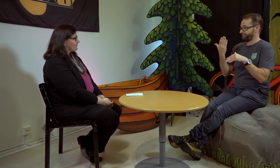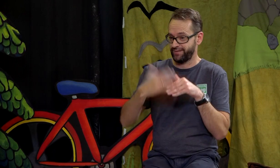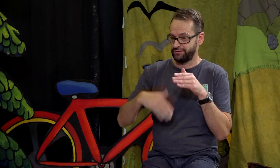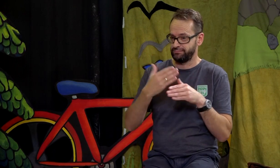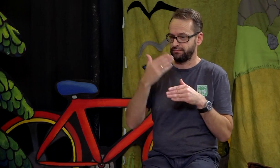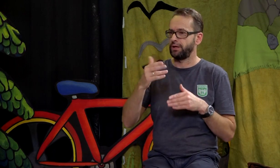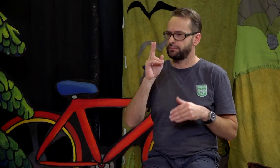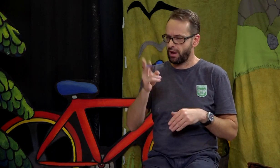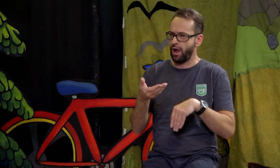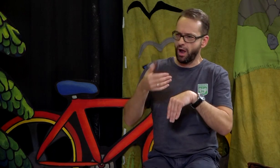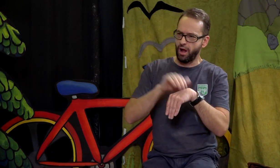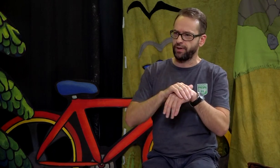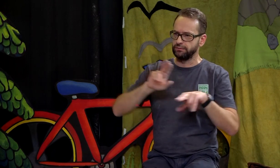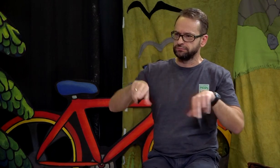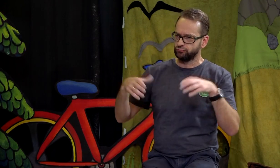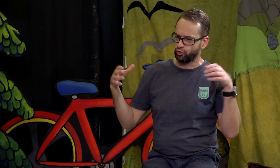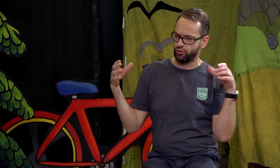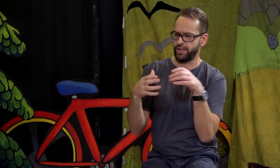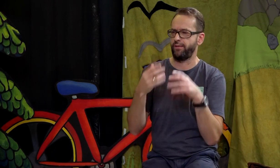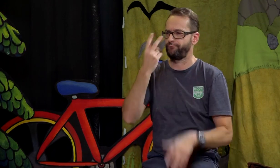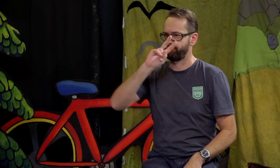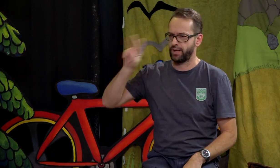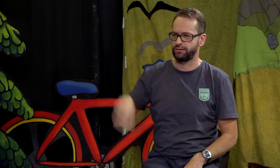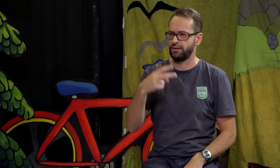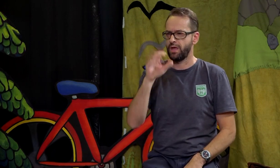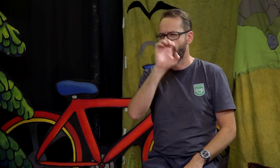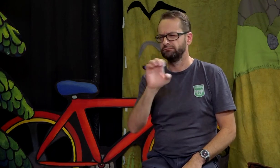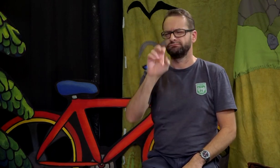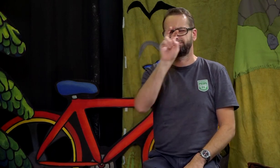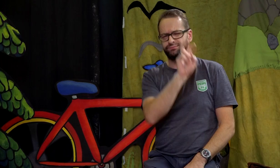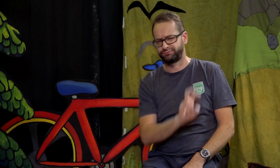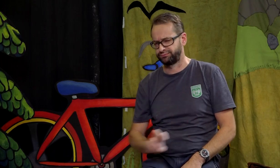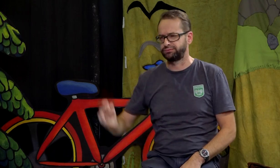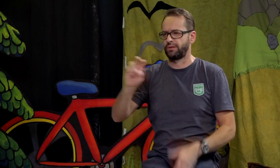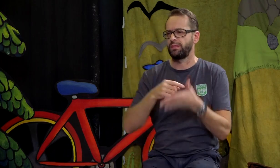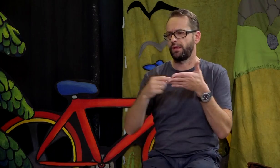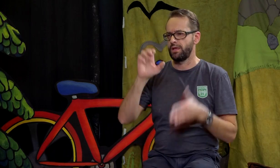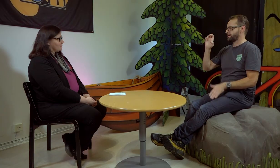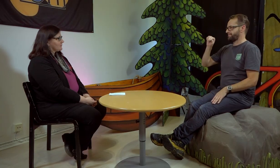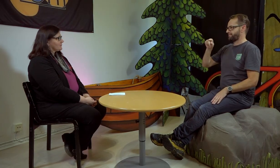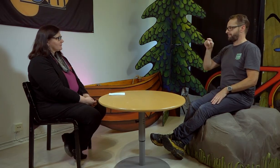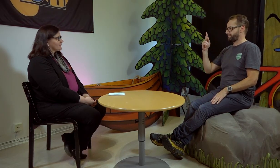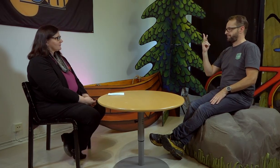Opiskeluaikana, kun valmistuin sitten tanssijaksi, niin kiersin 2 vuotta Euroopassa